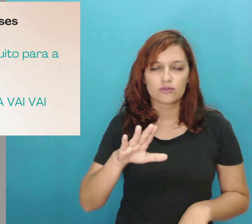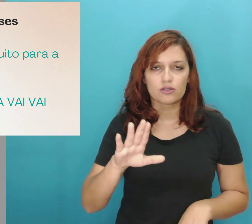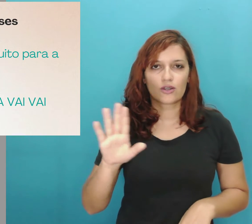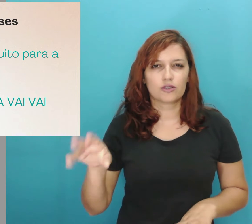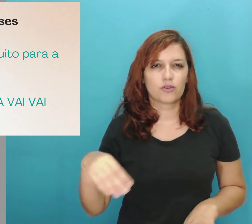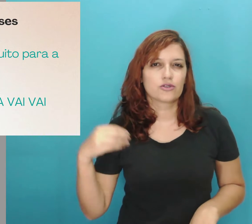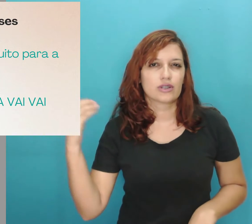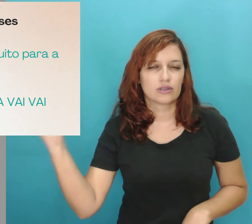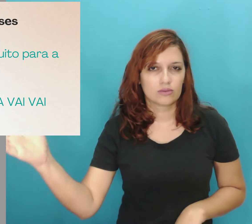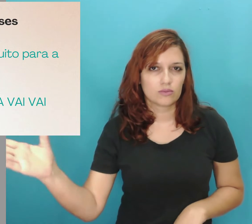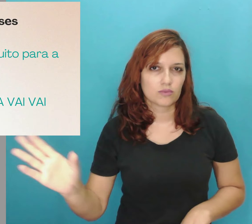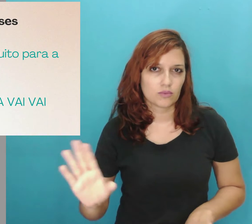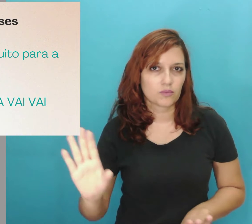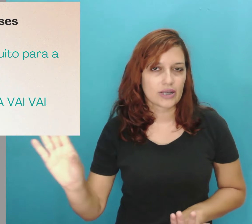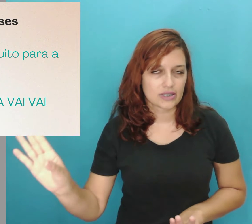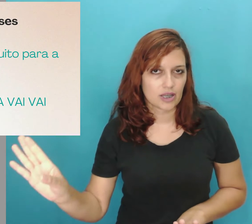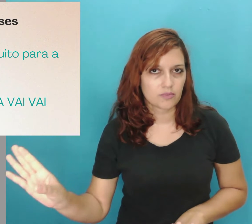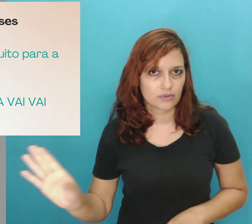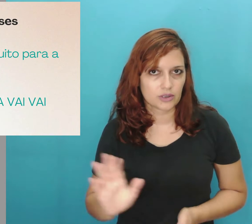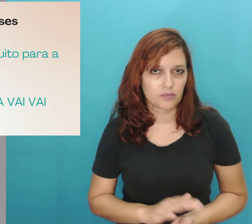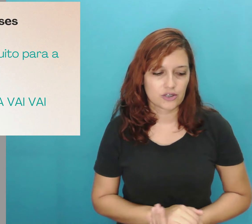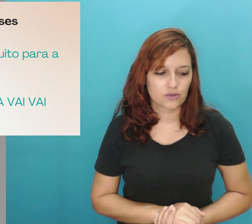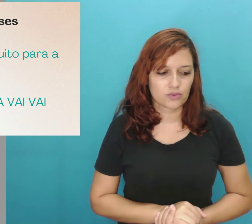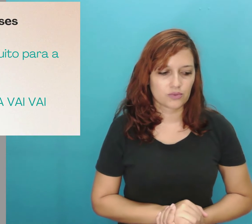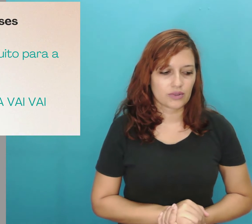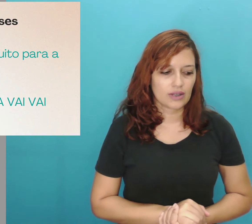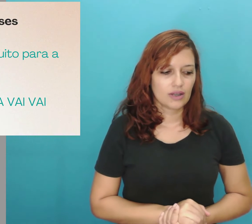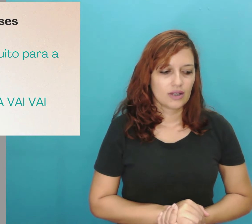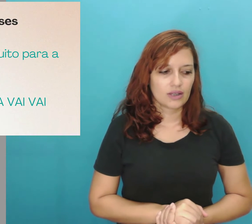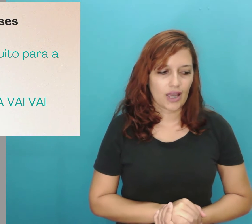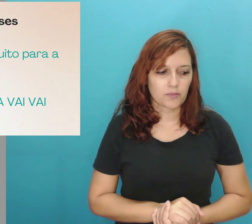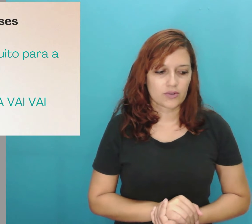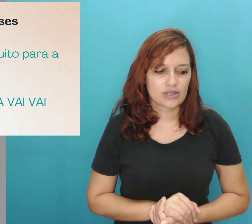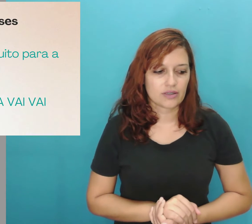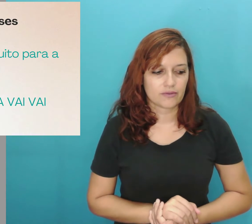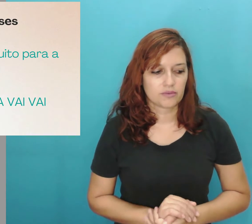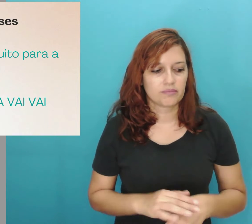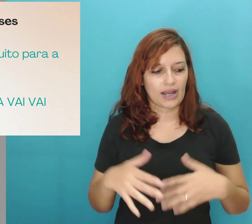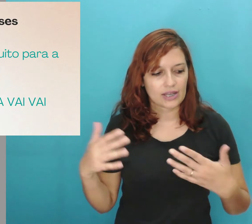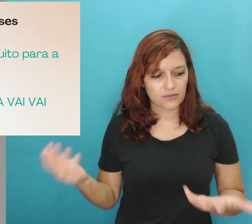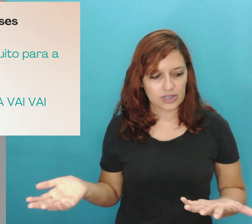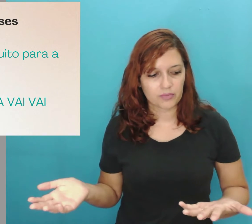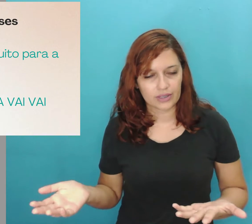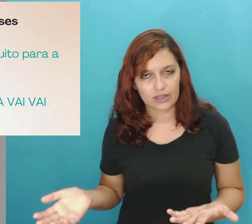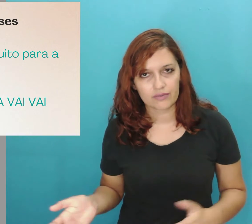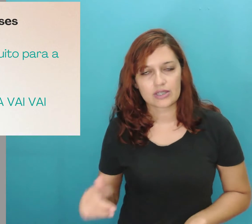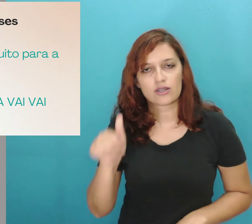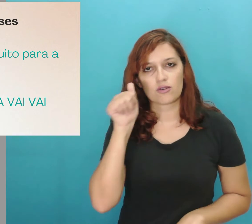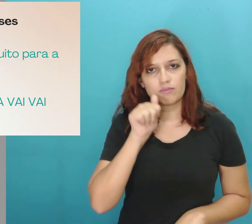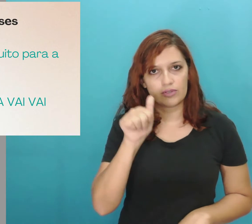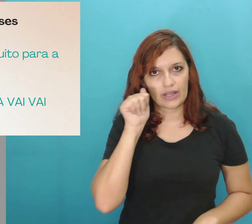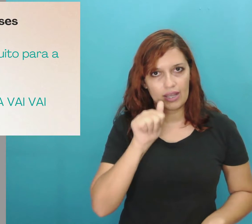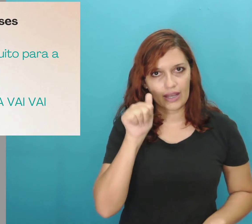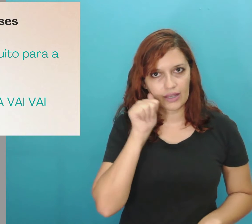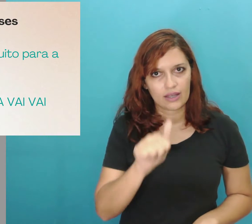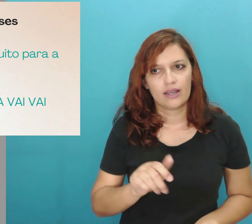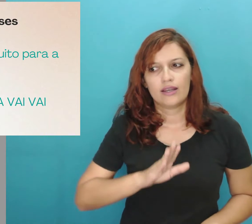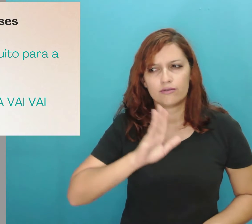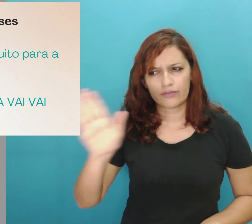só te mostrando um exemplo de uma estrutura que é possível. Mas você poderia fazer, mulher,